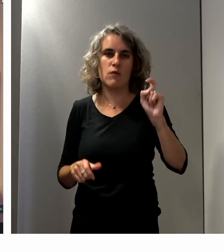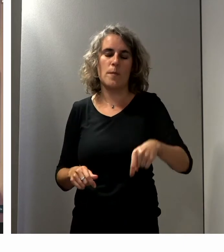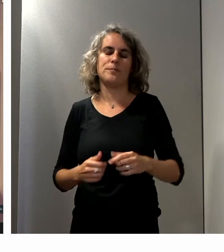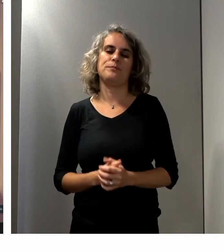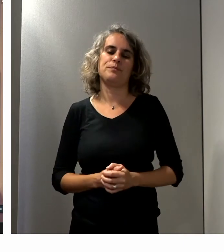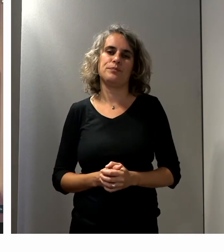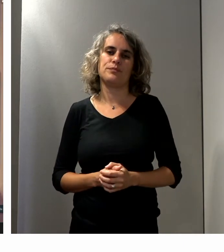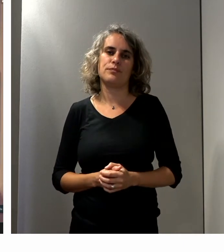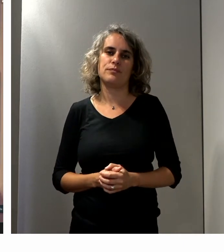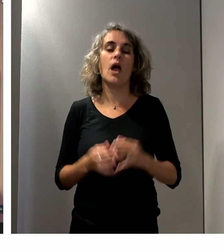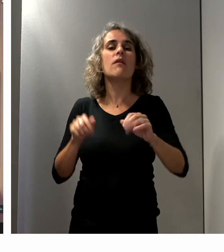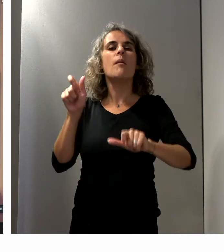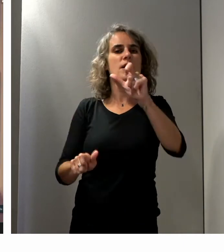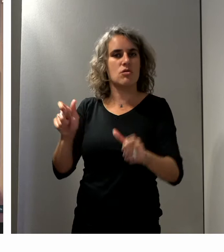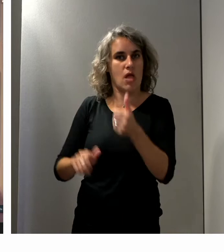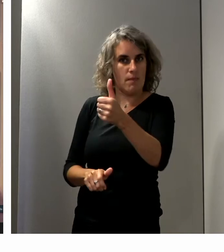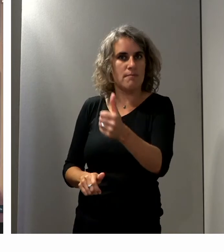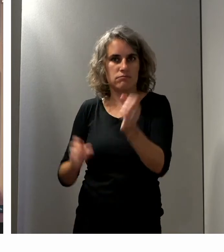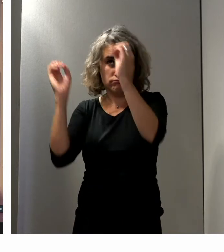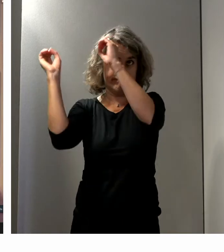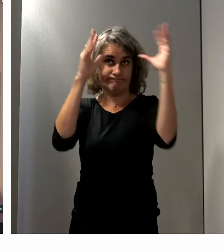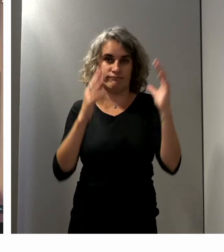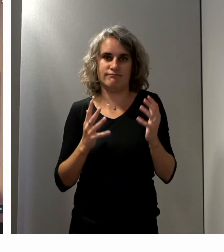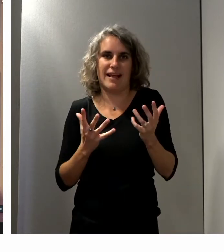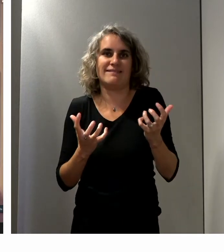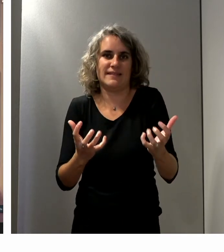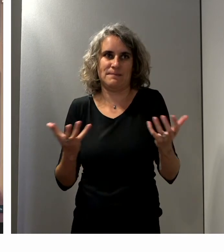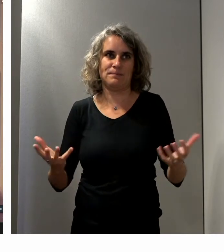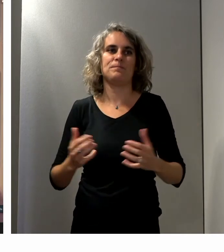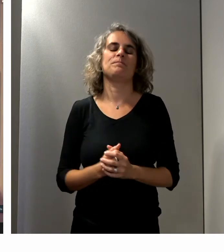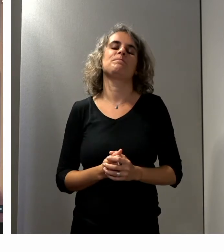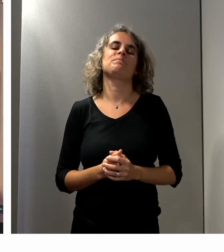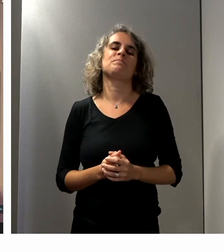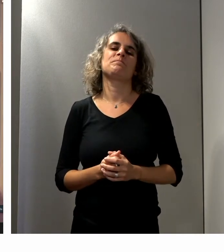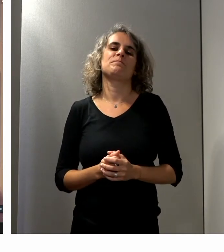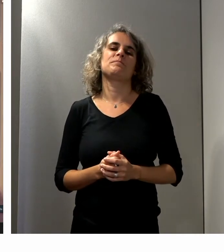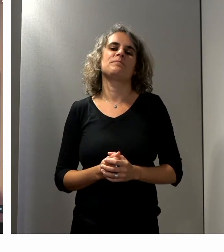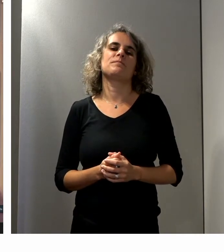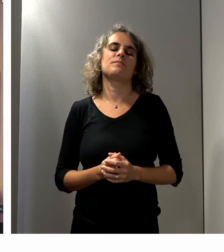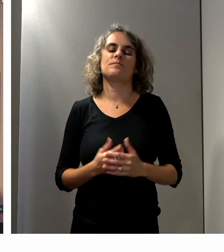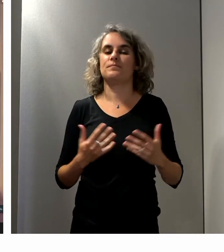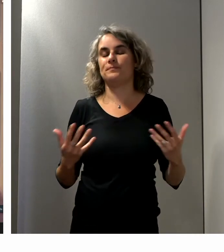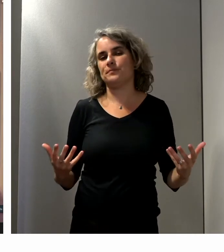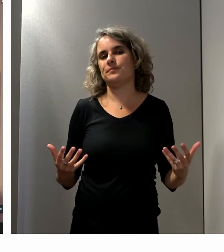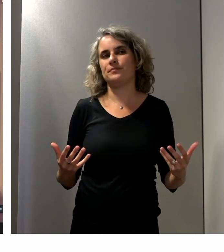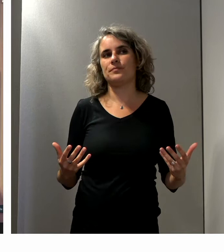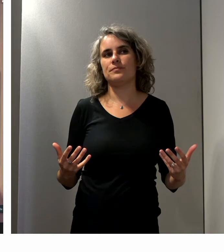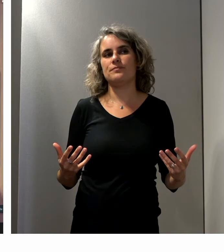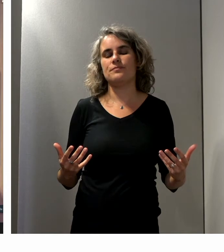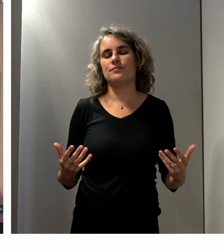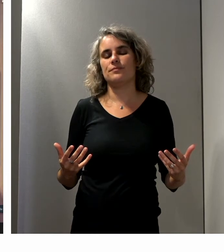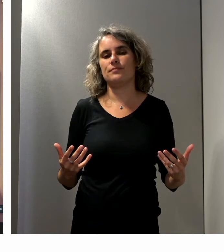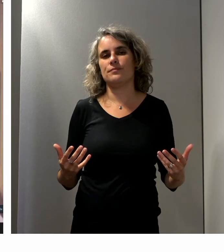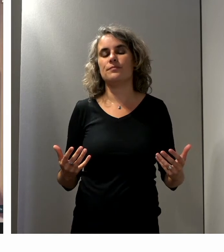Et puis, en ce qui concerne les attentes des personnes, puisque ce n'est pas que les travaux, enfin, nous